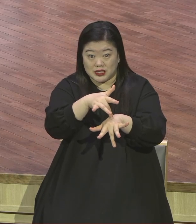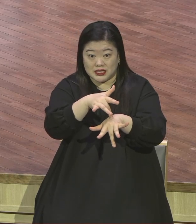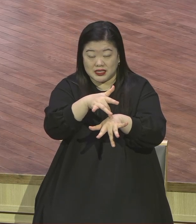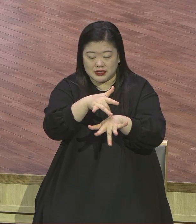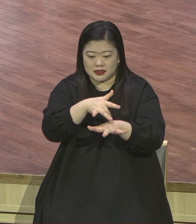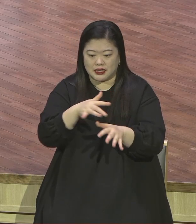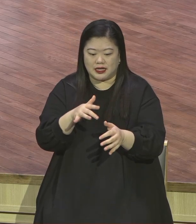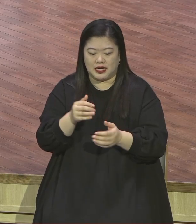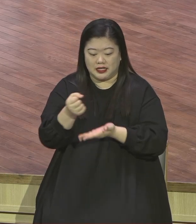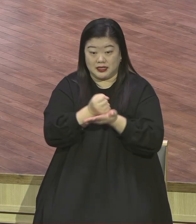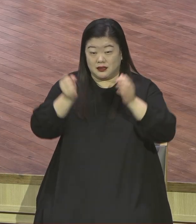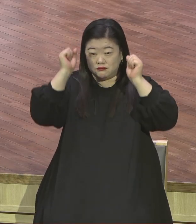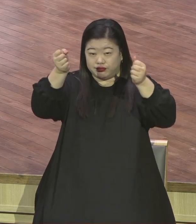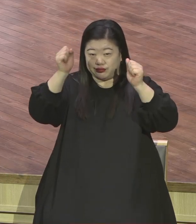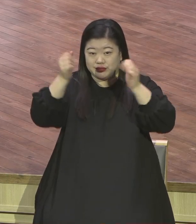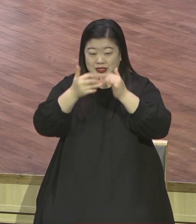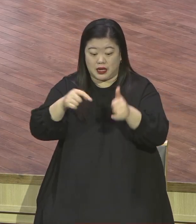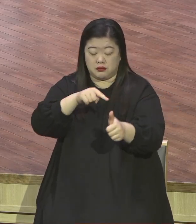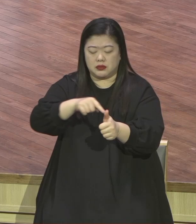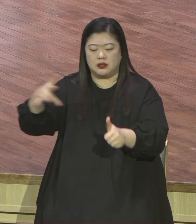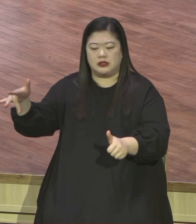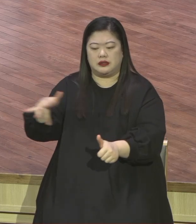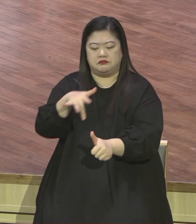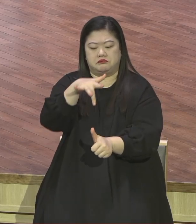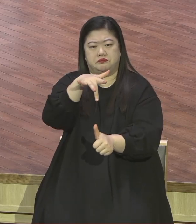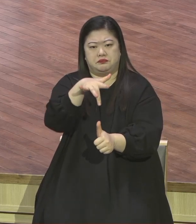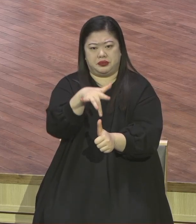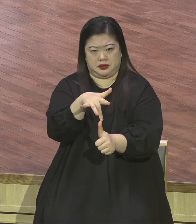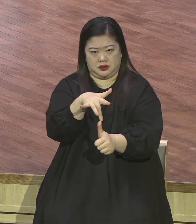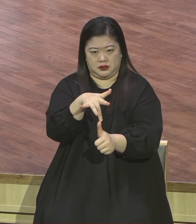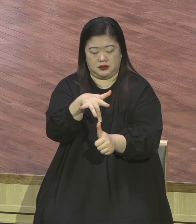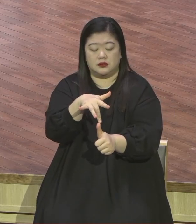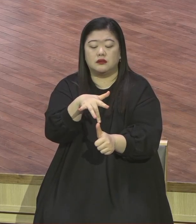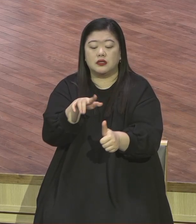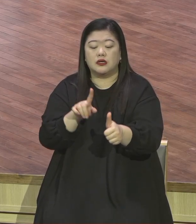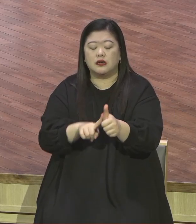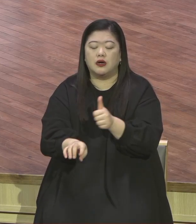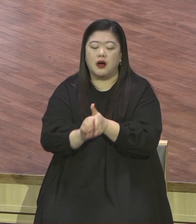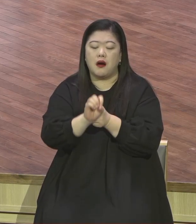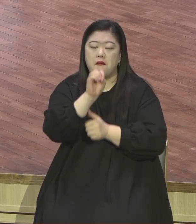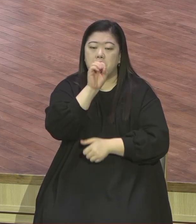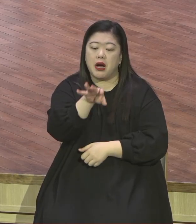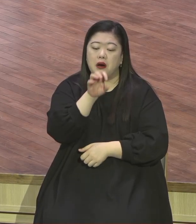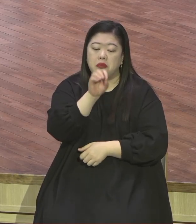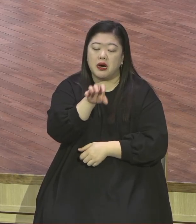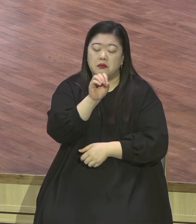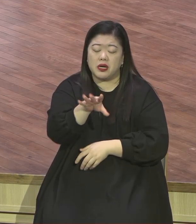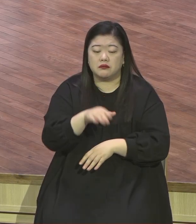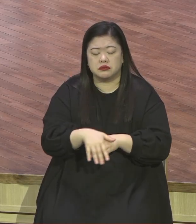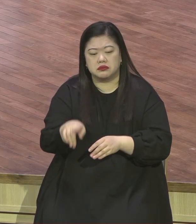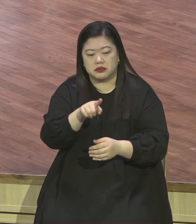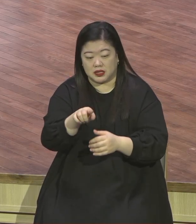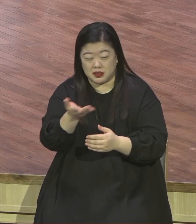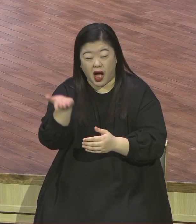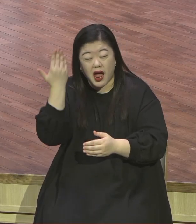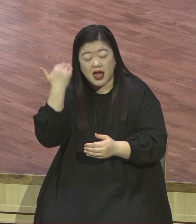처음에는 맞는 것 같습니다 뭔가 되는 것 같습니다만은 결국은 다 망해요